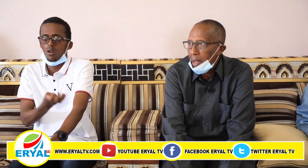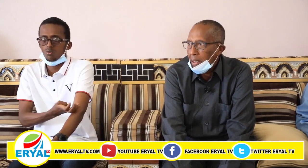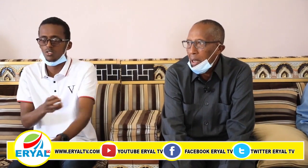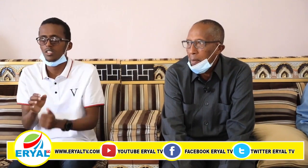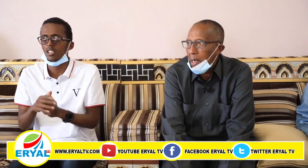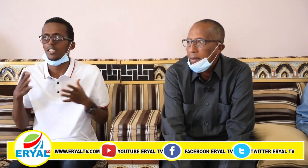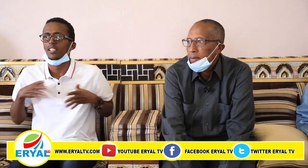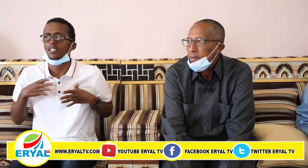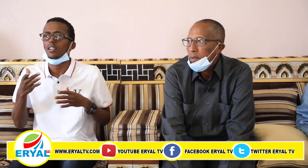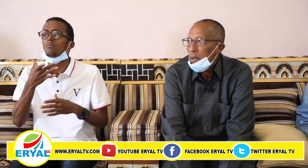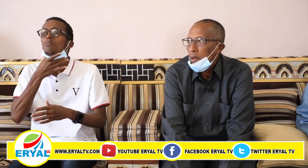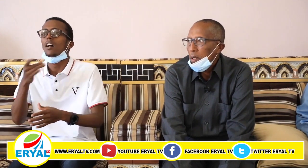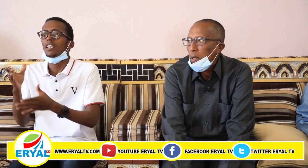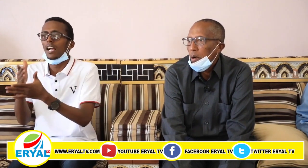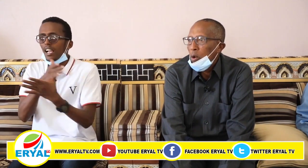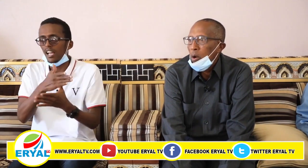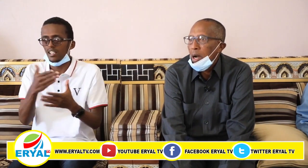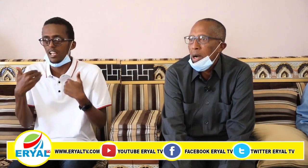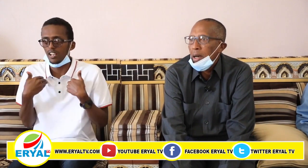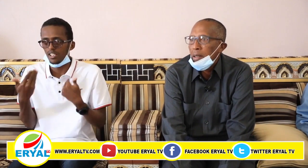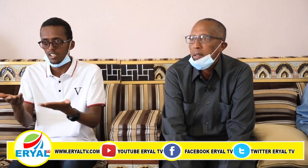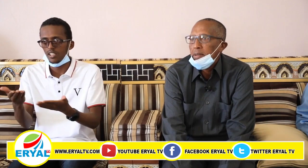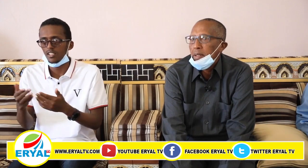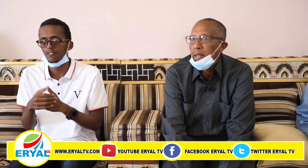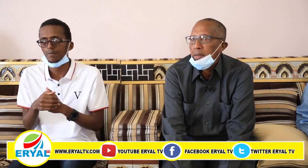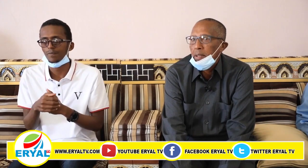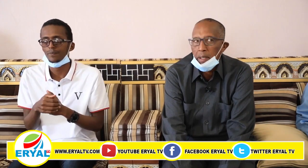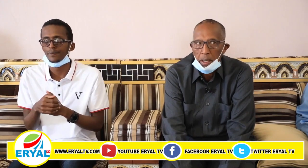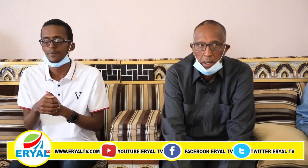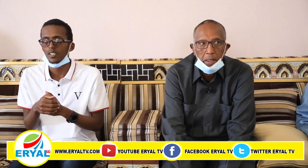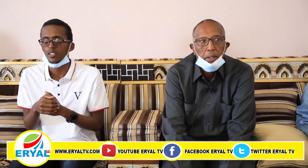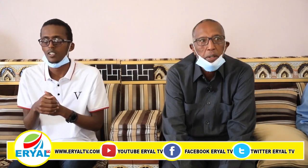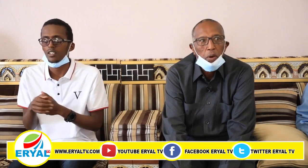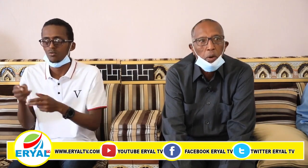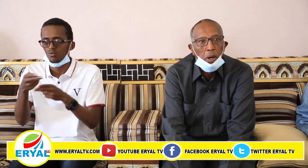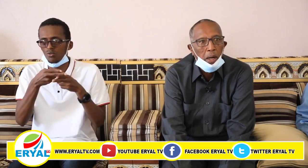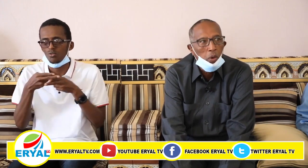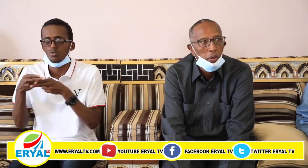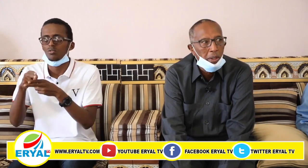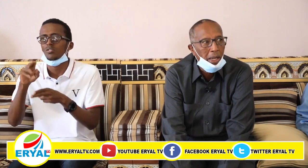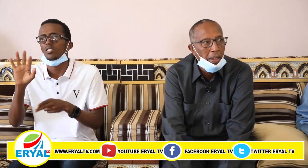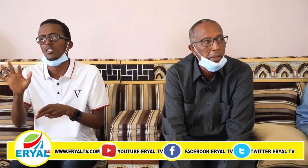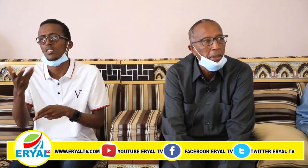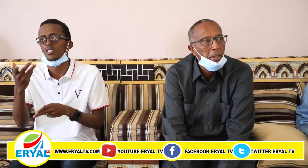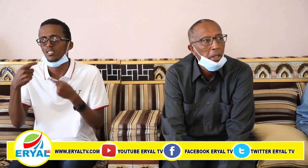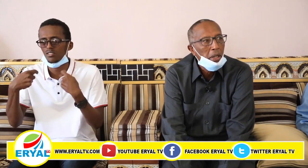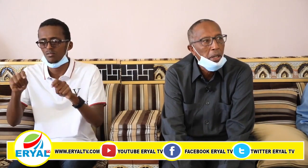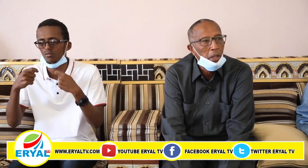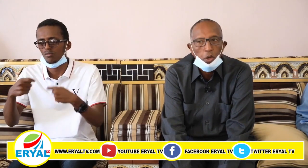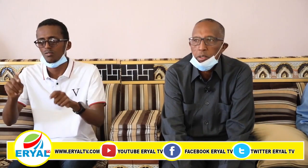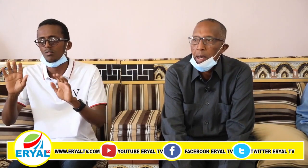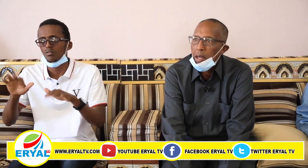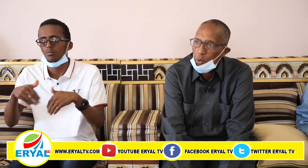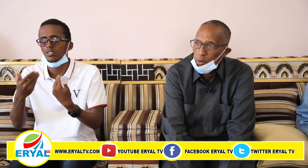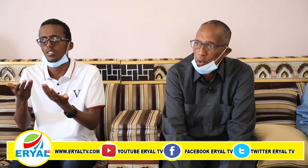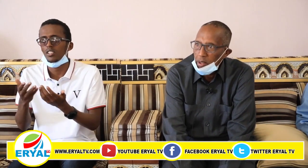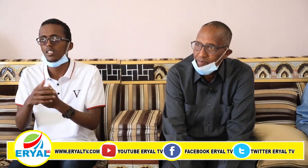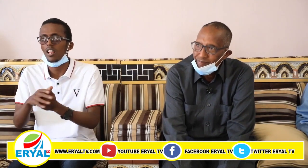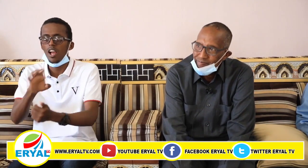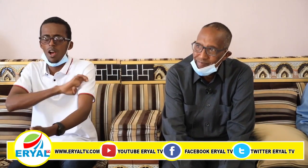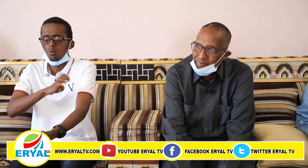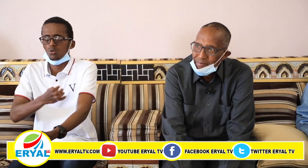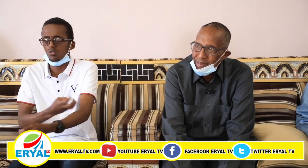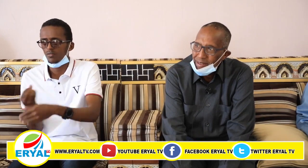dadka baahida gaarka qaba oo aan la dareerin oo aan loo dadaalin in la soo saaro